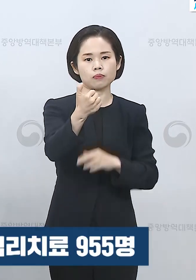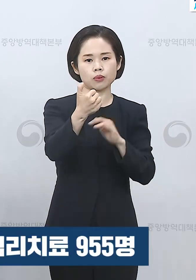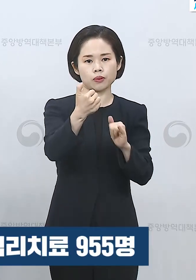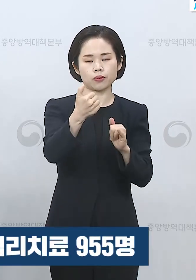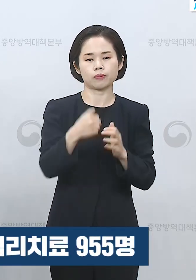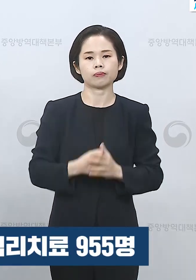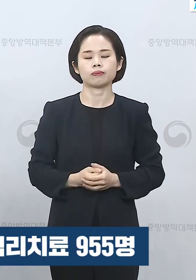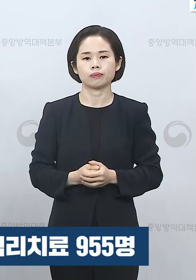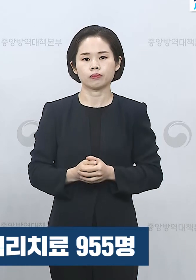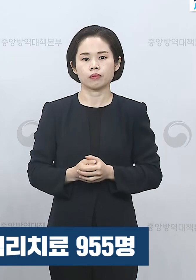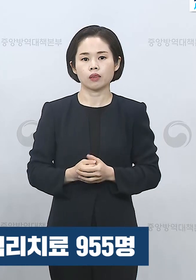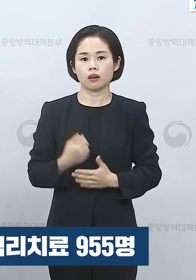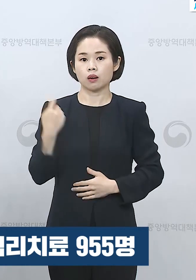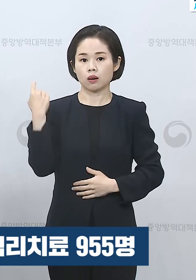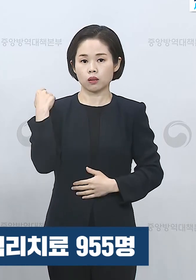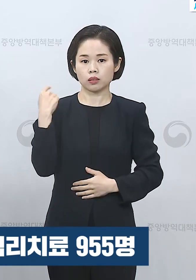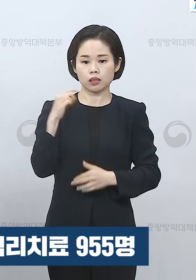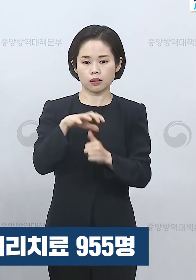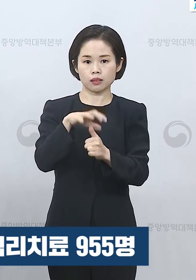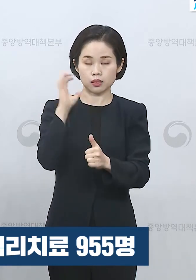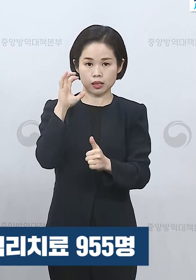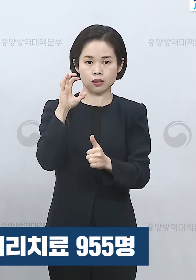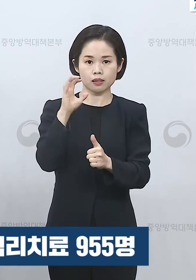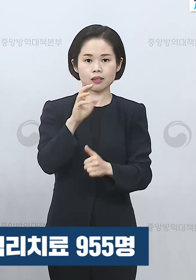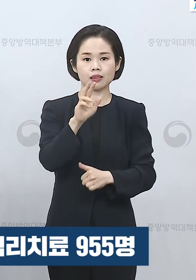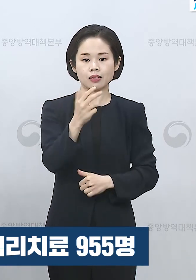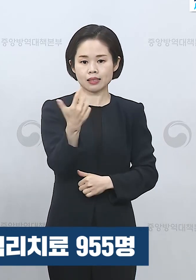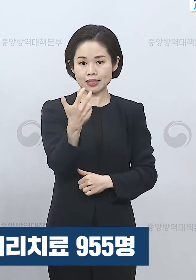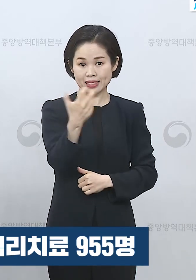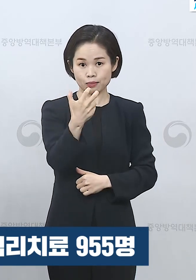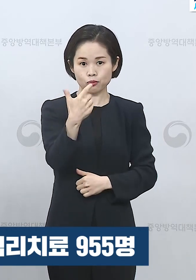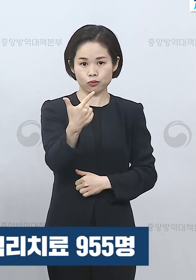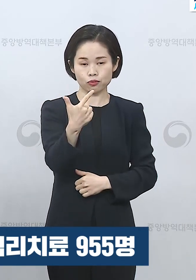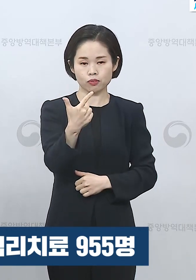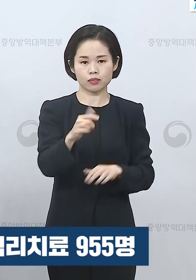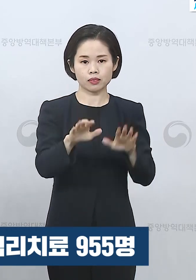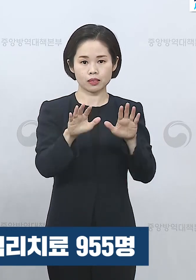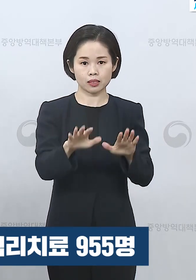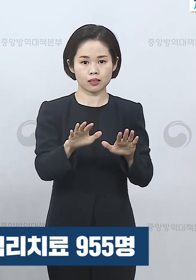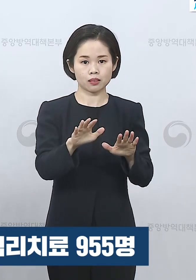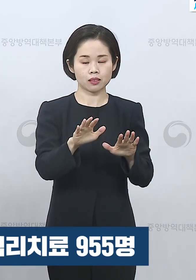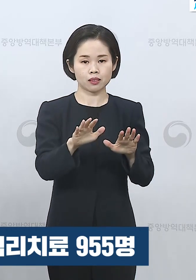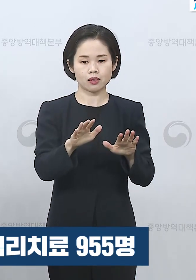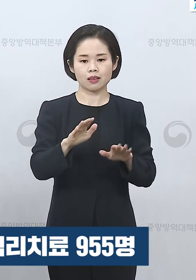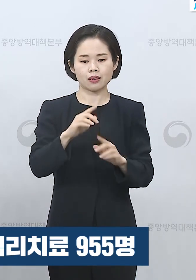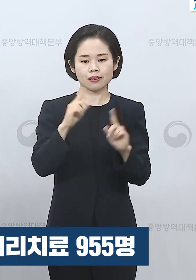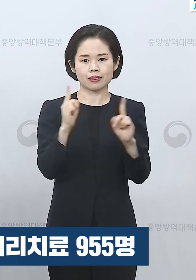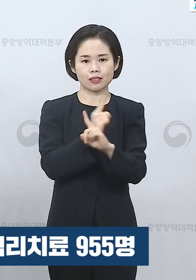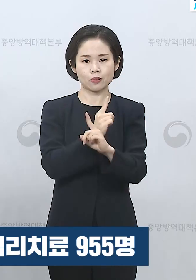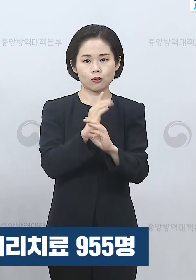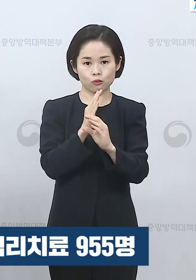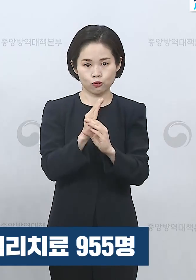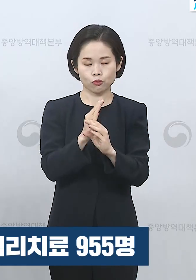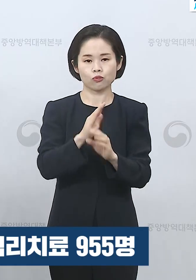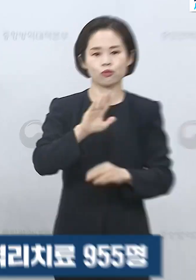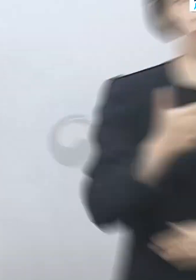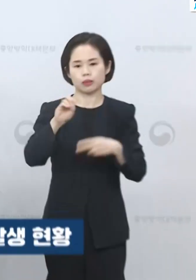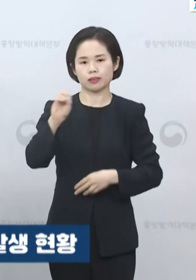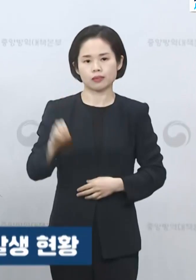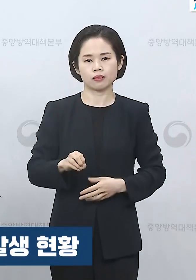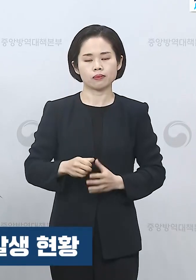12,850명입니다. 어제 신규 격리 해제자는 76명으로 현재는 955명이 격리 중에